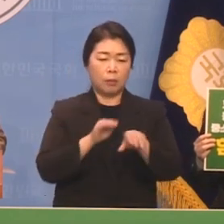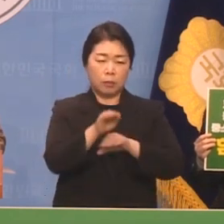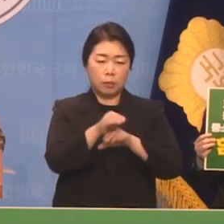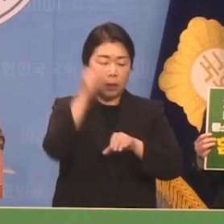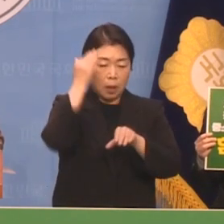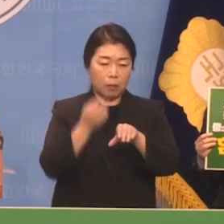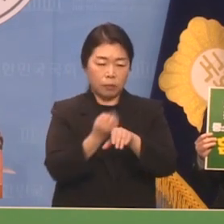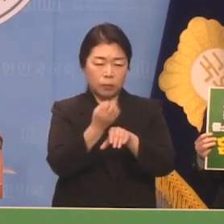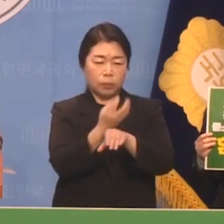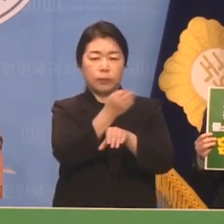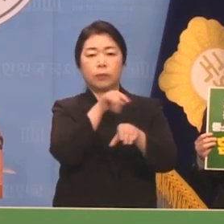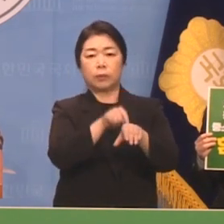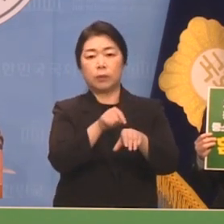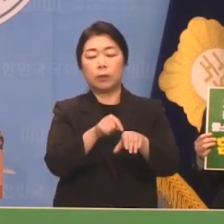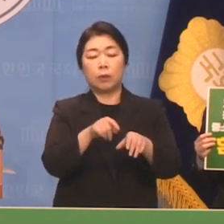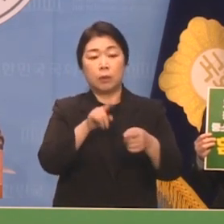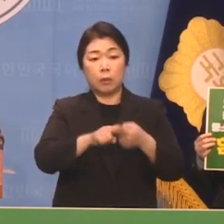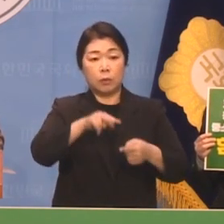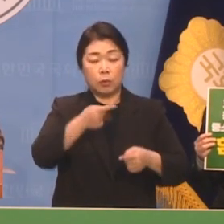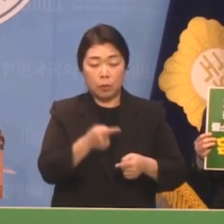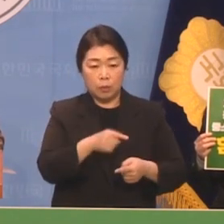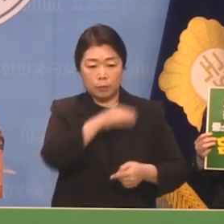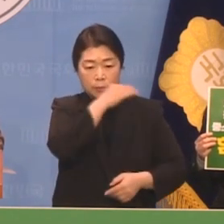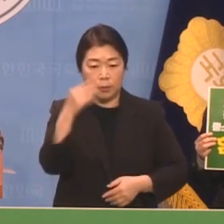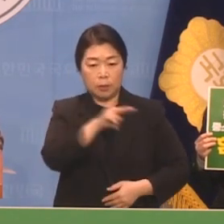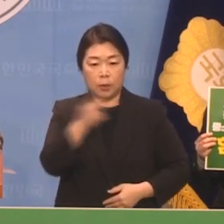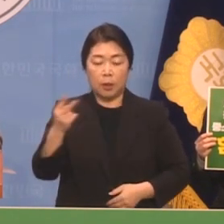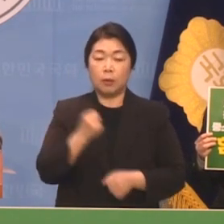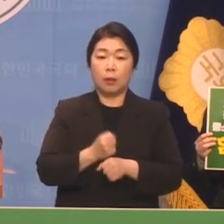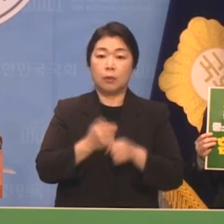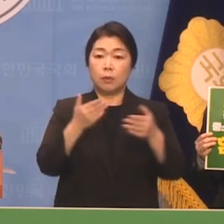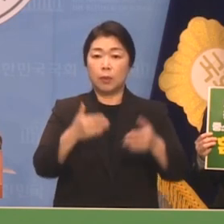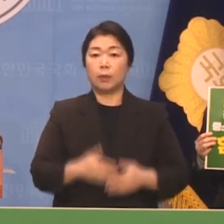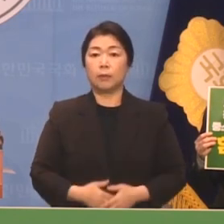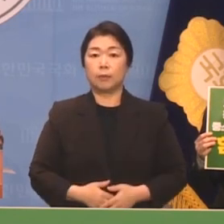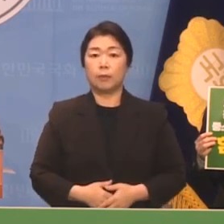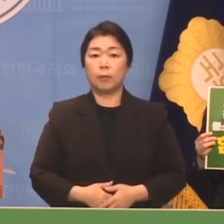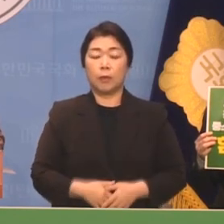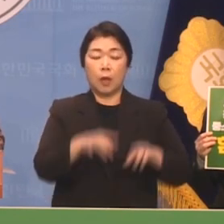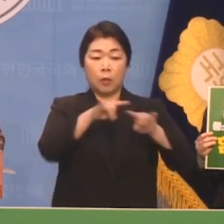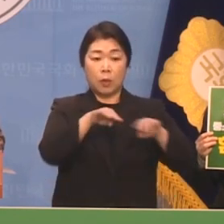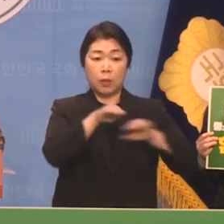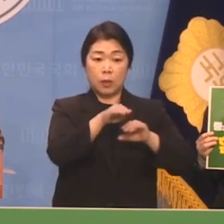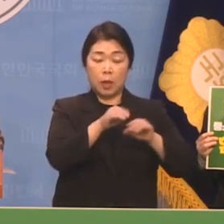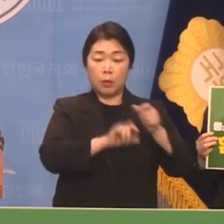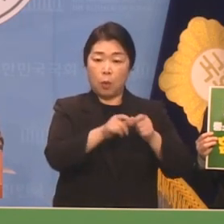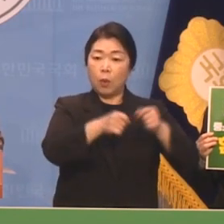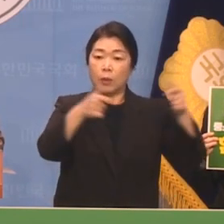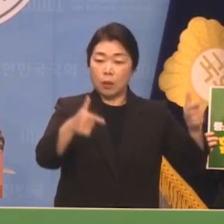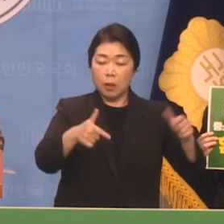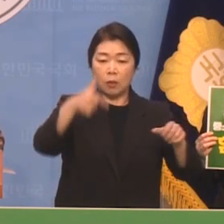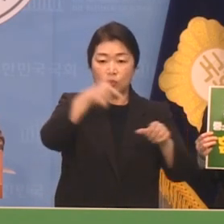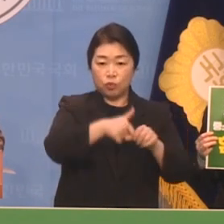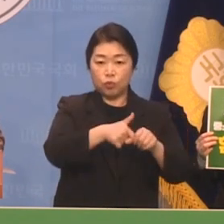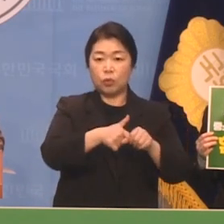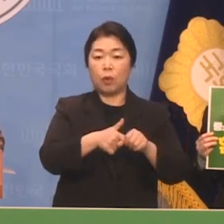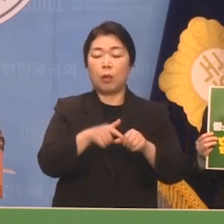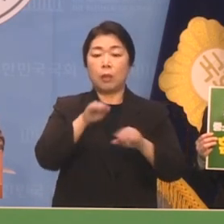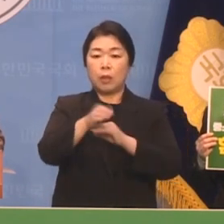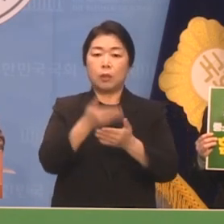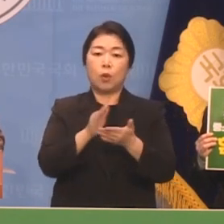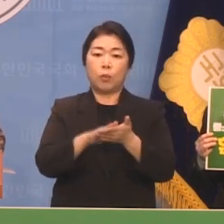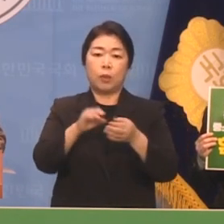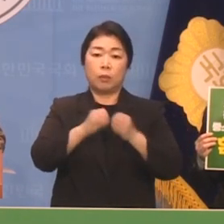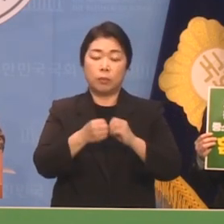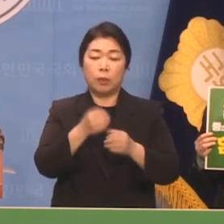분야도 놓치지 않고 정의로운 전환을 만들겠습니다. 전기차 확대로 인한 주유소, 자동차 정비 부분의